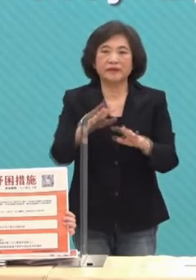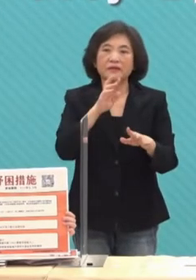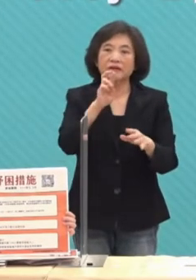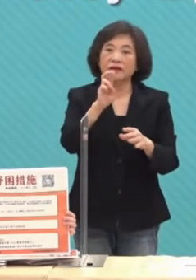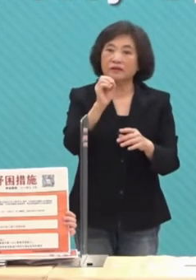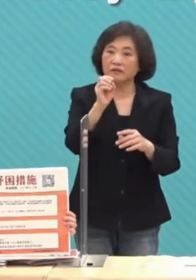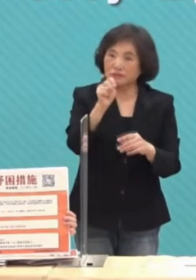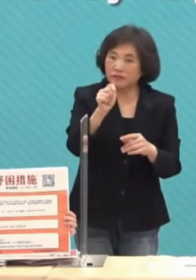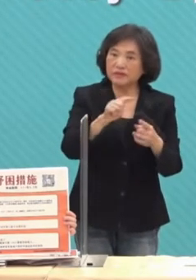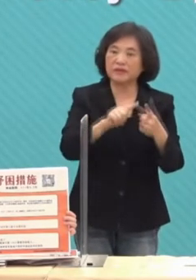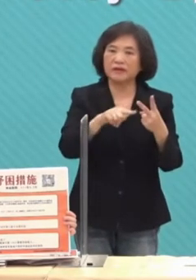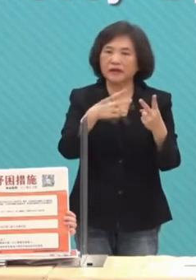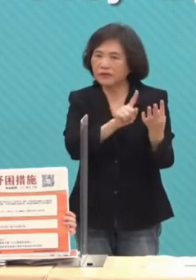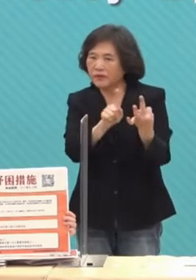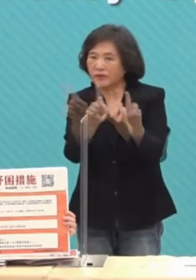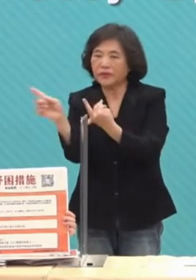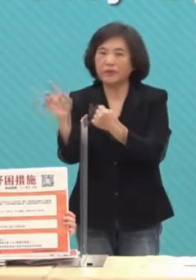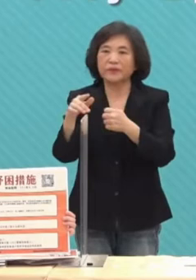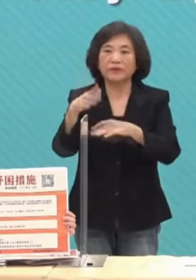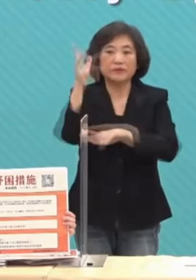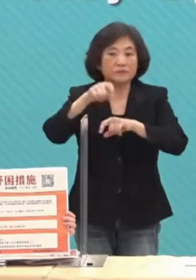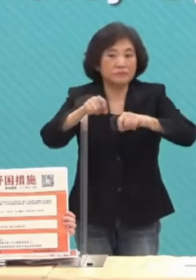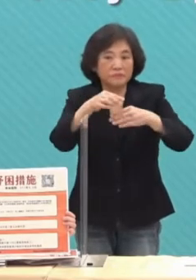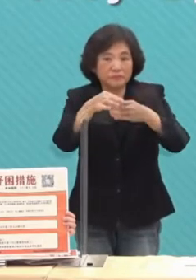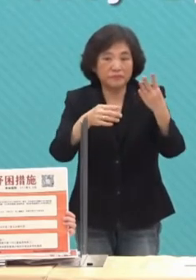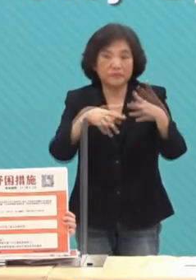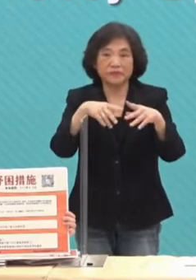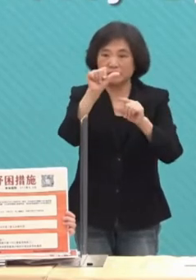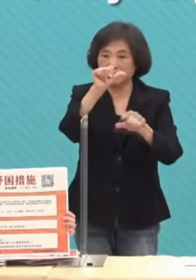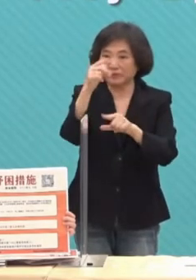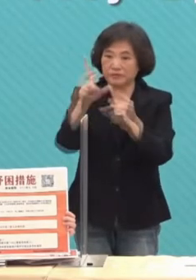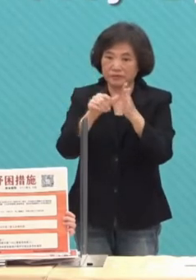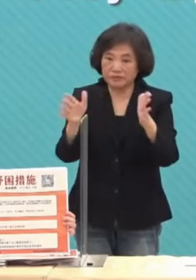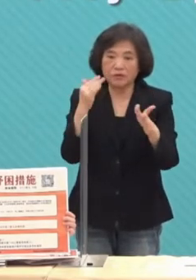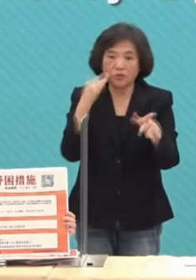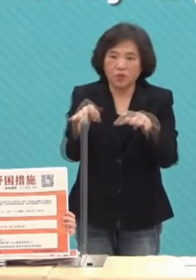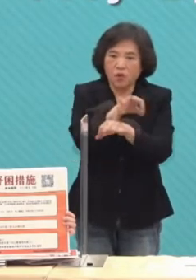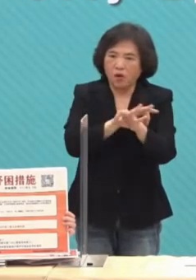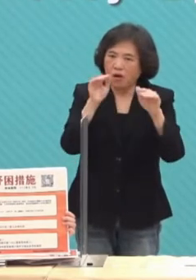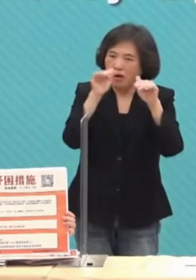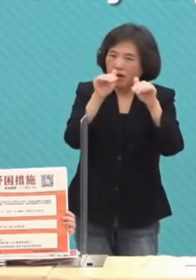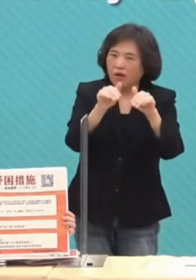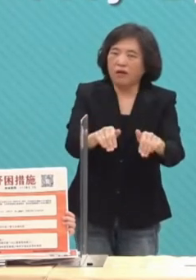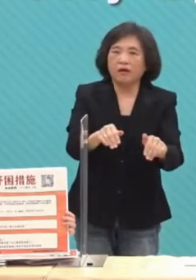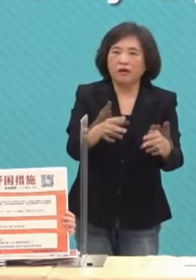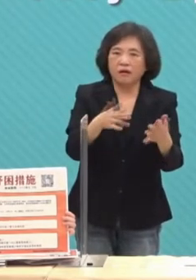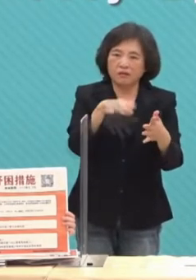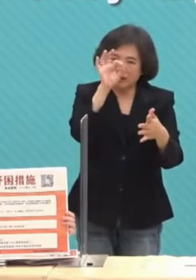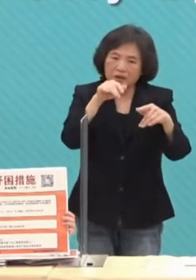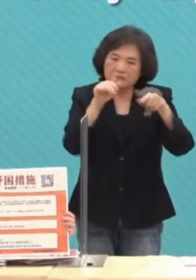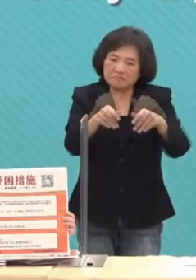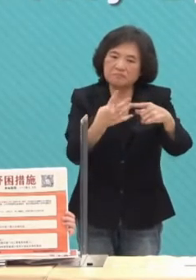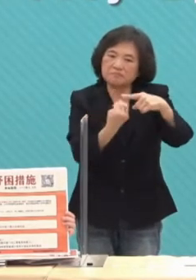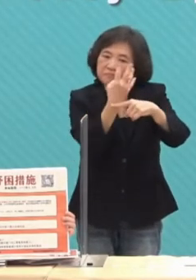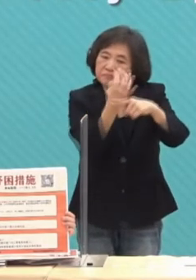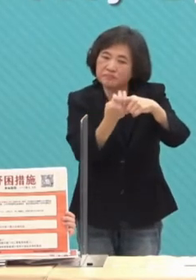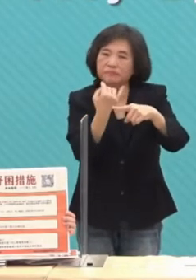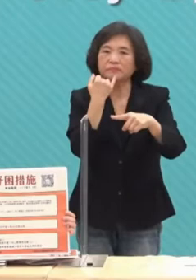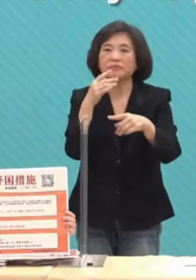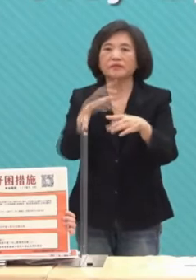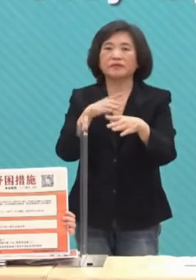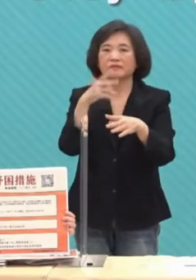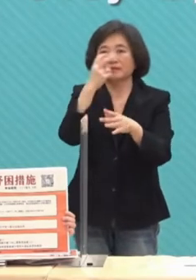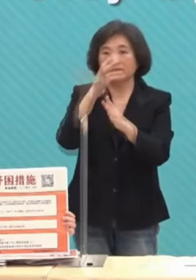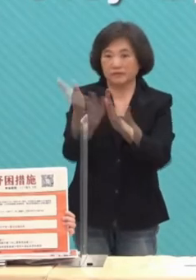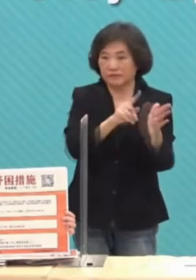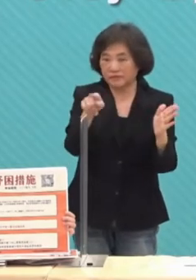件，如果在我们实施的这段期间，5月到7月，如果你的营业额有衰退的话，也可以依衰退的情况来跟管